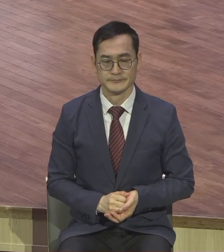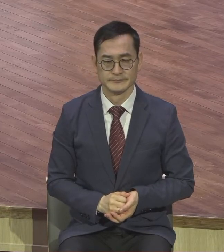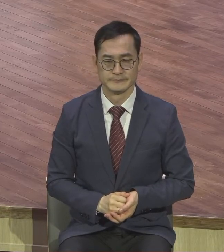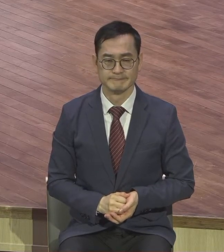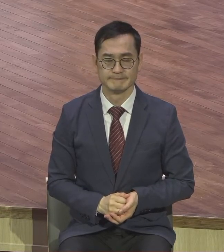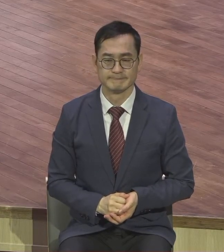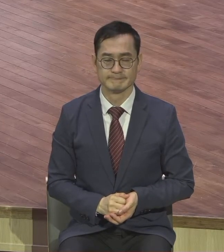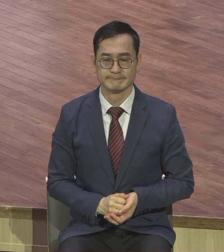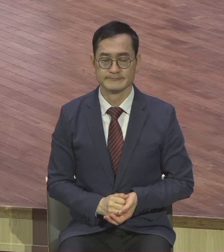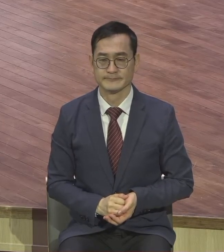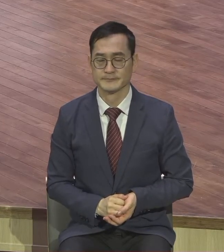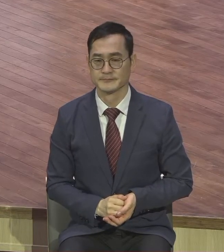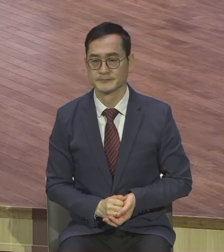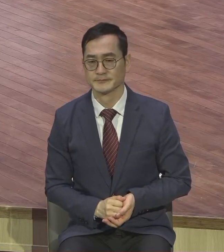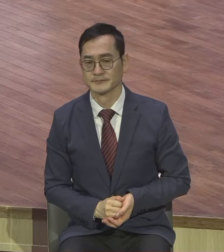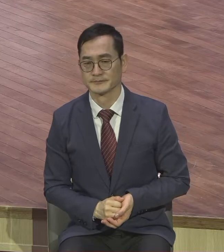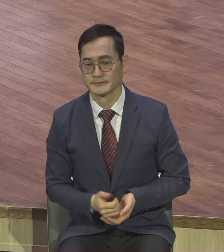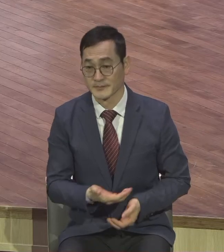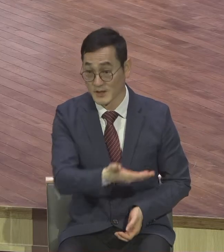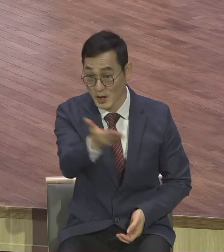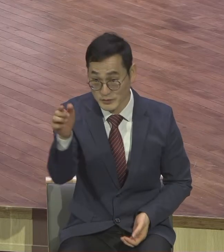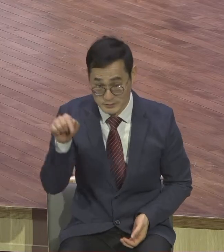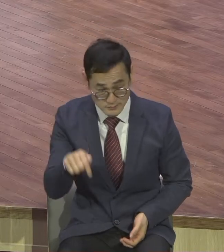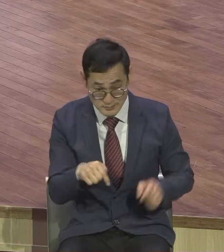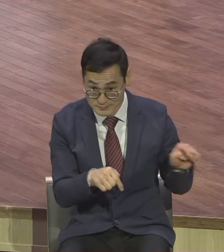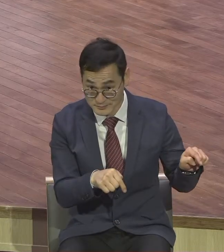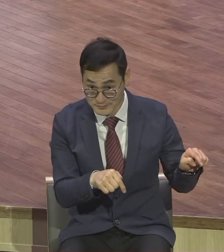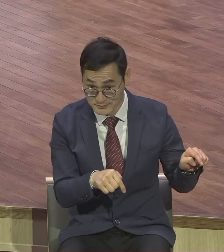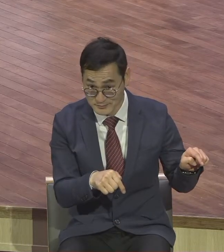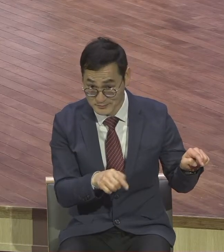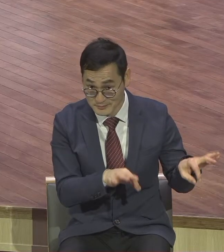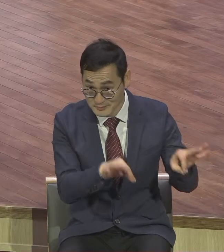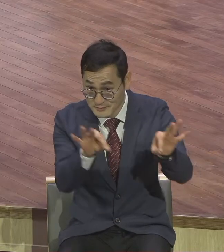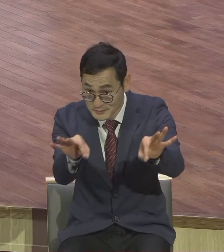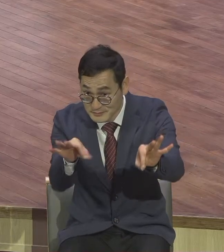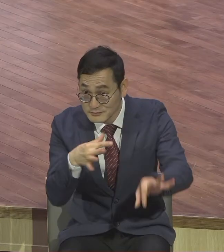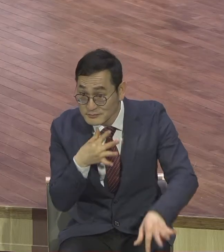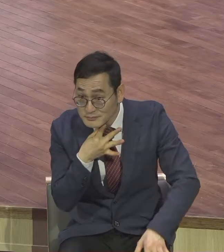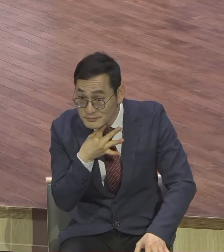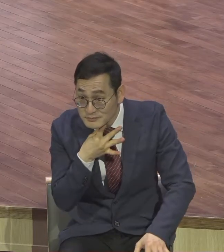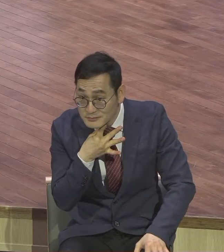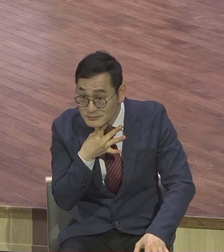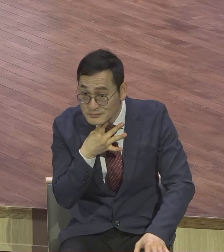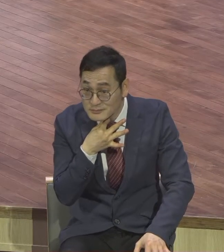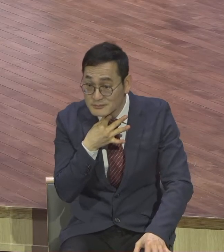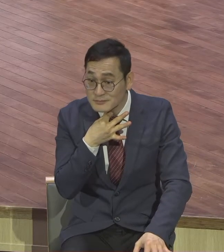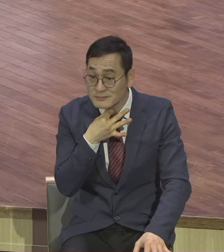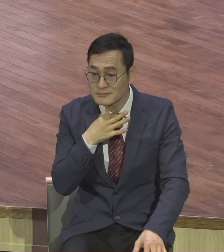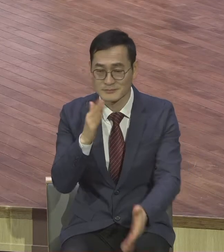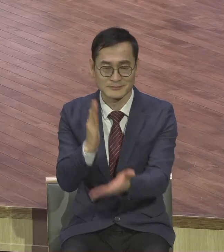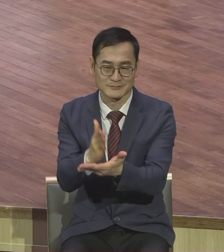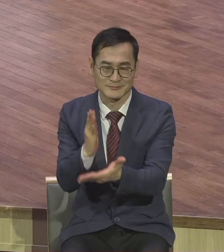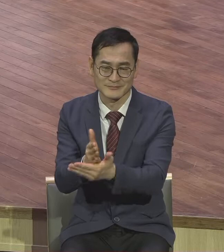영교의 성도들은 그런 분이 한 분도 없기를 바랍니다 교회 와서는 무조건 섬기는 자